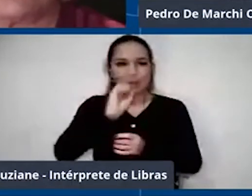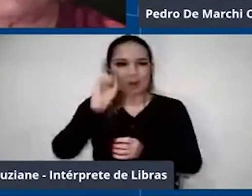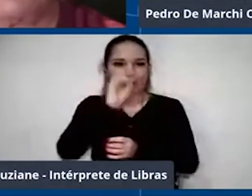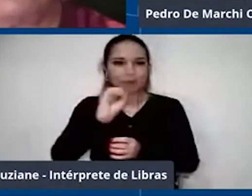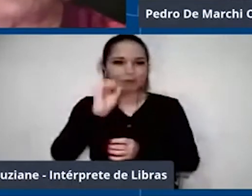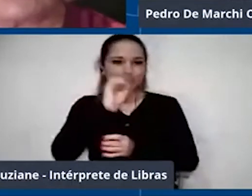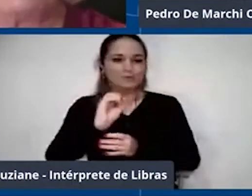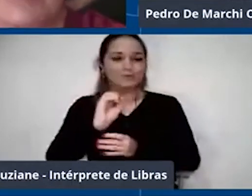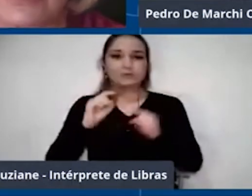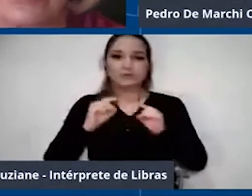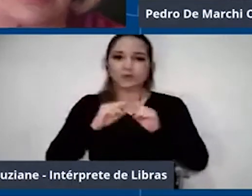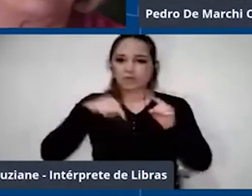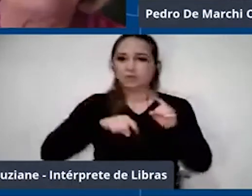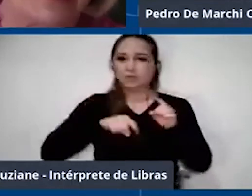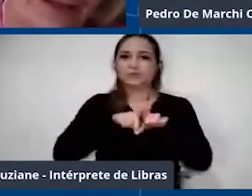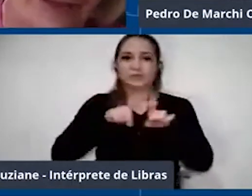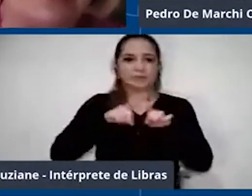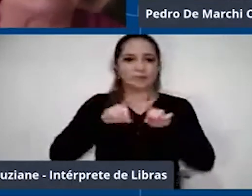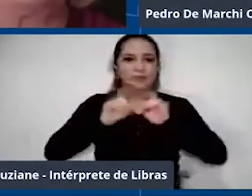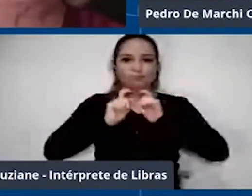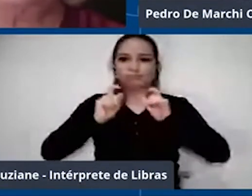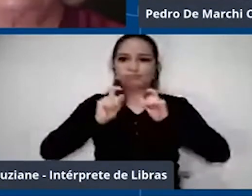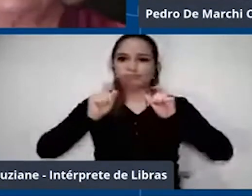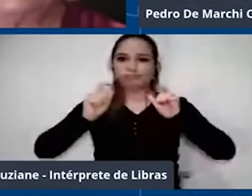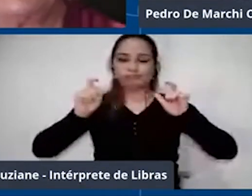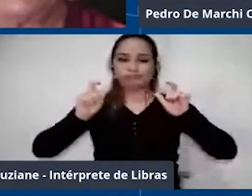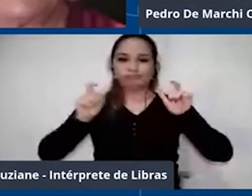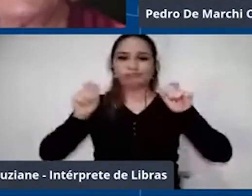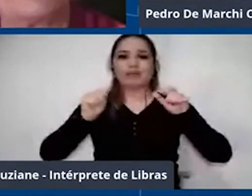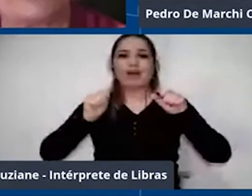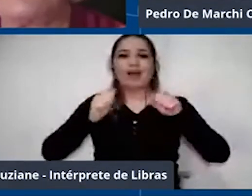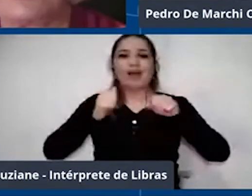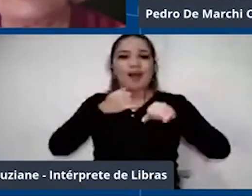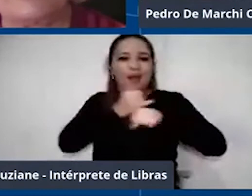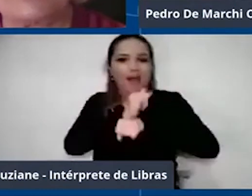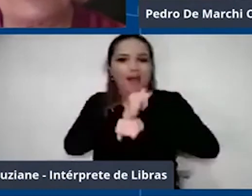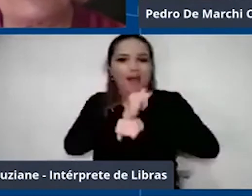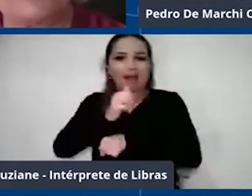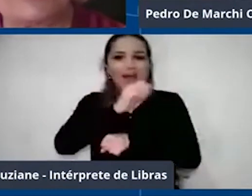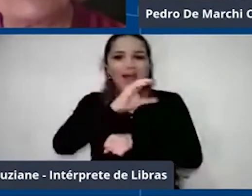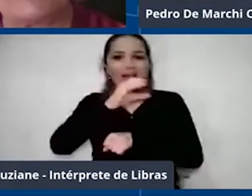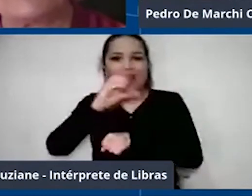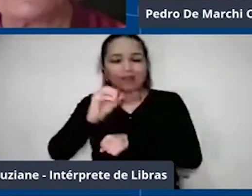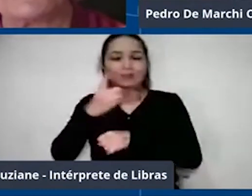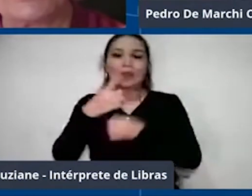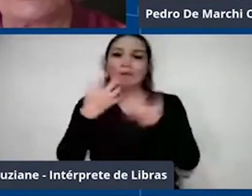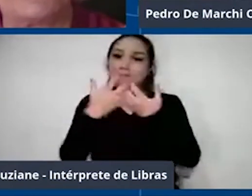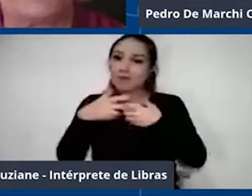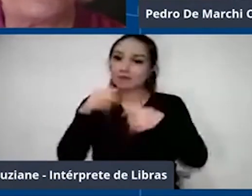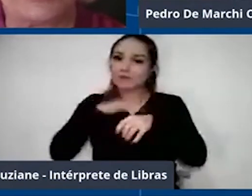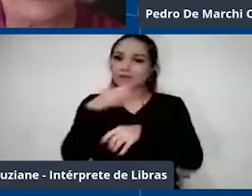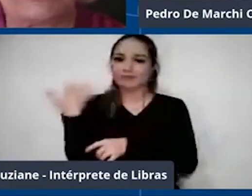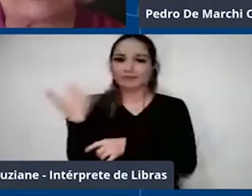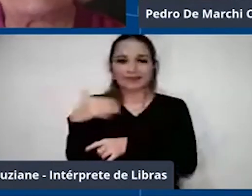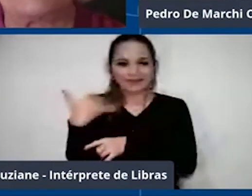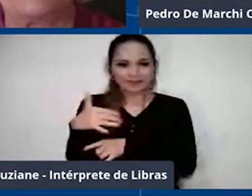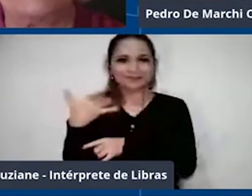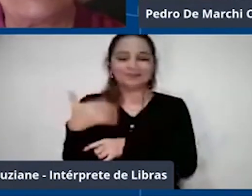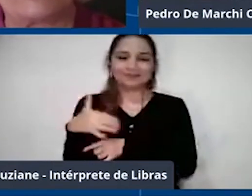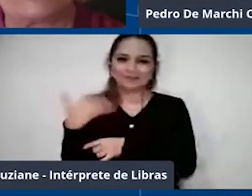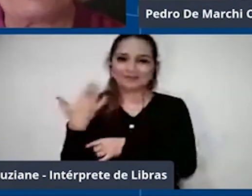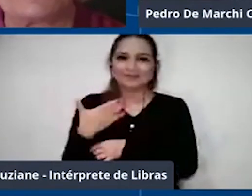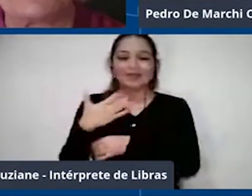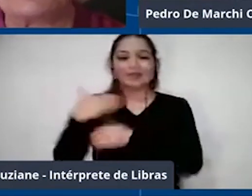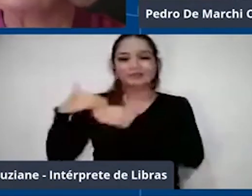está aumentando também o preço do aço, e aí a máquina fica mais cara, e aí vai, né, vai seguindo, né, a